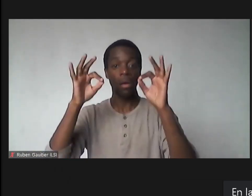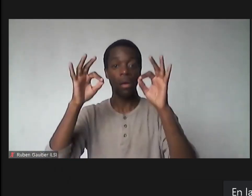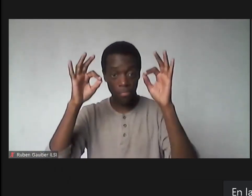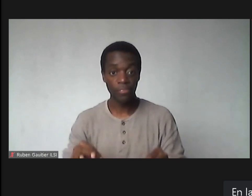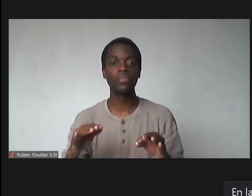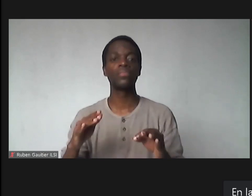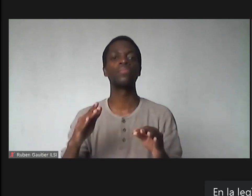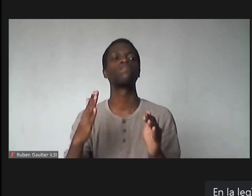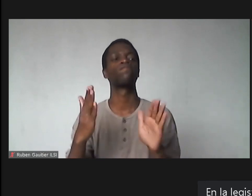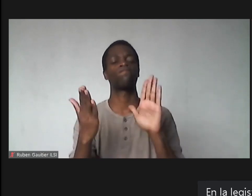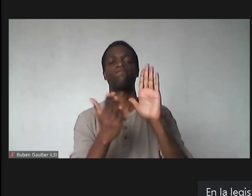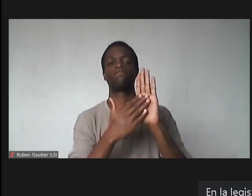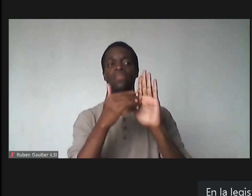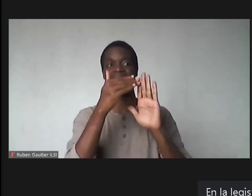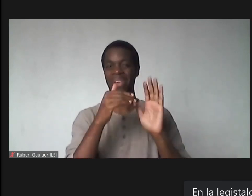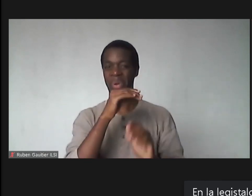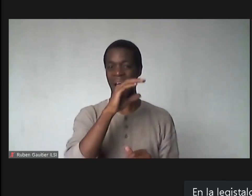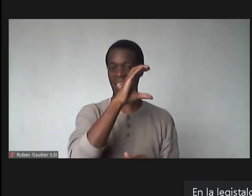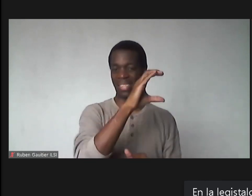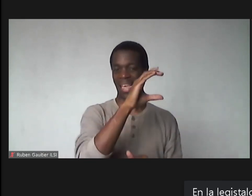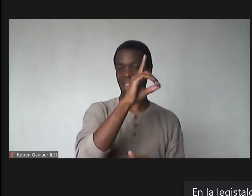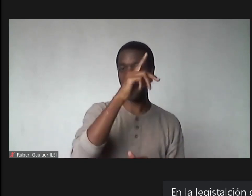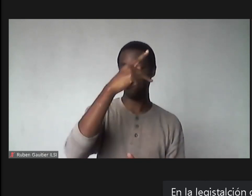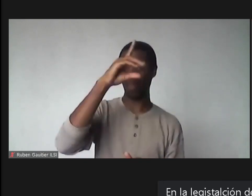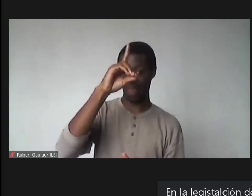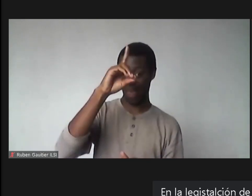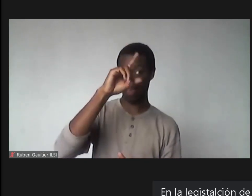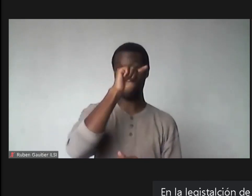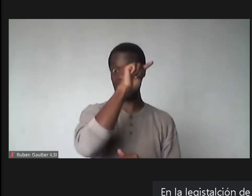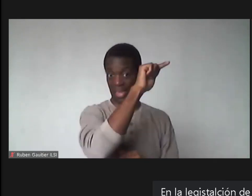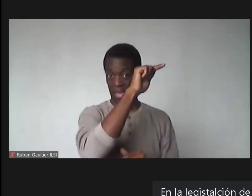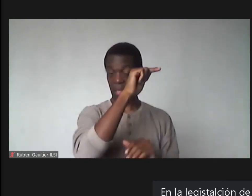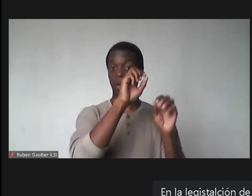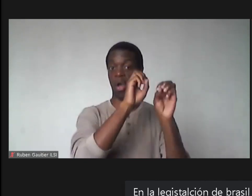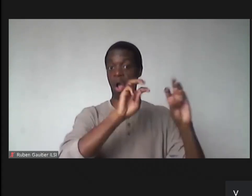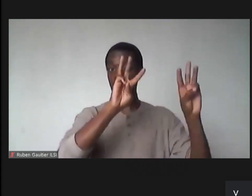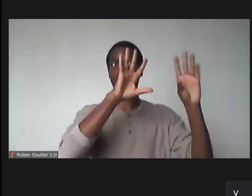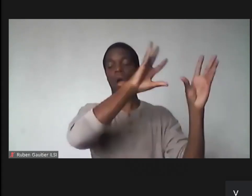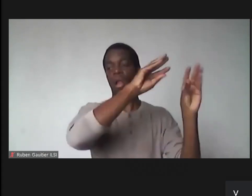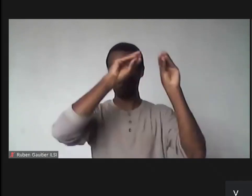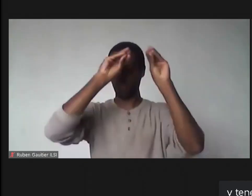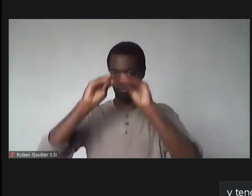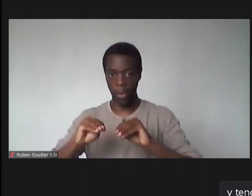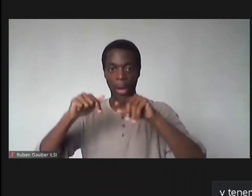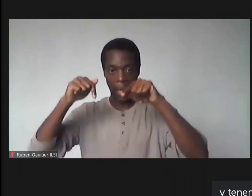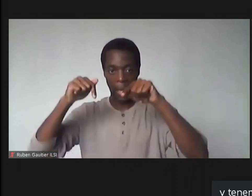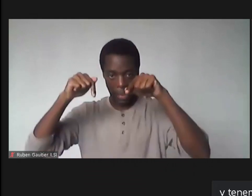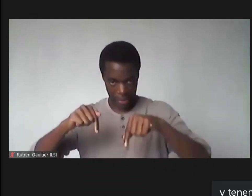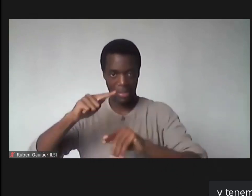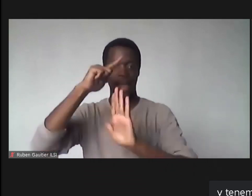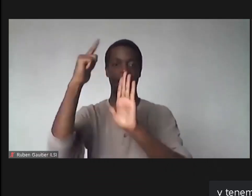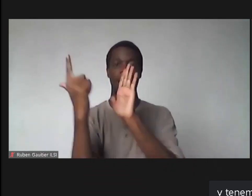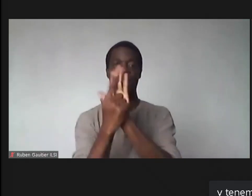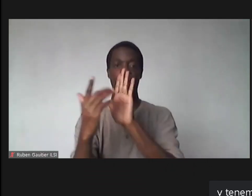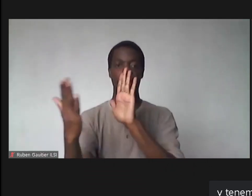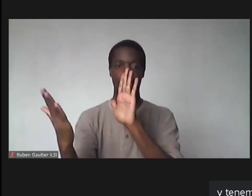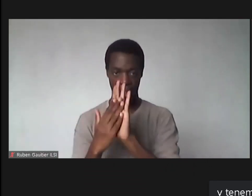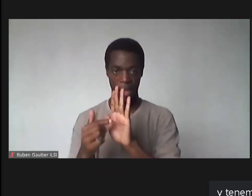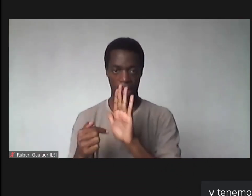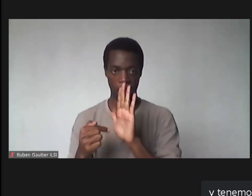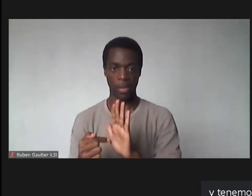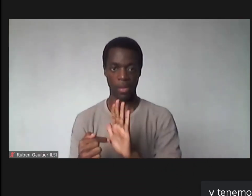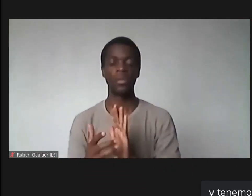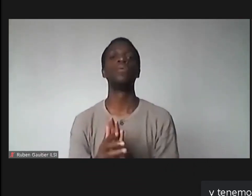continuamente la convención y también tenemos una ley, así que la comprensión que IBGE, ¿no? La Oficina de